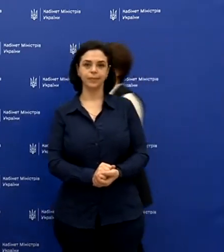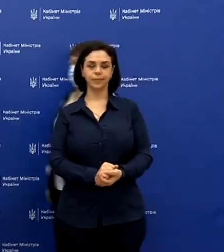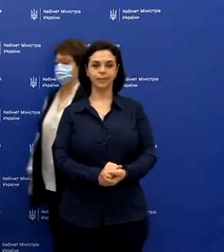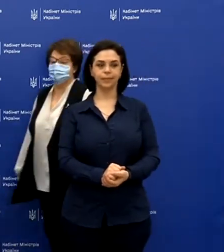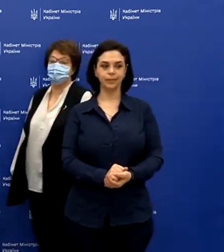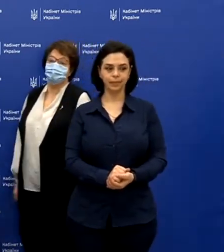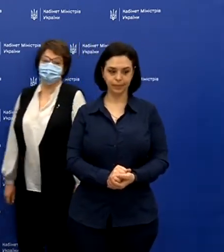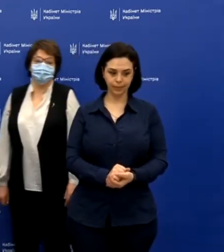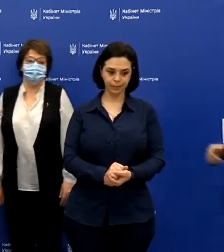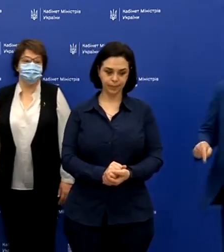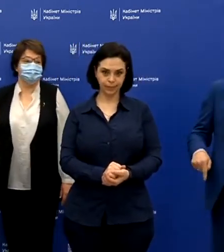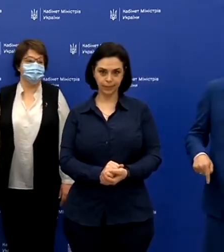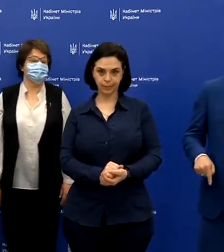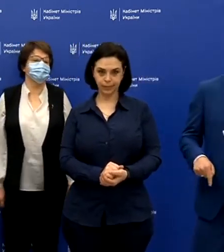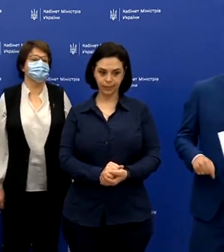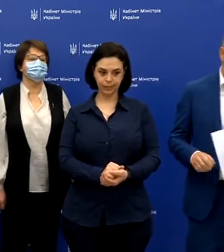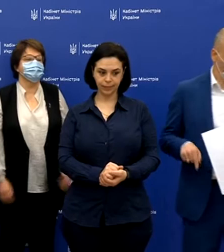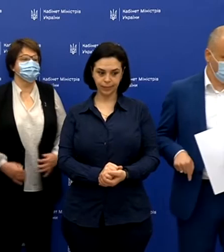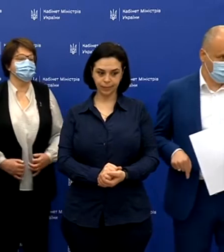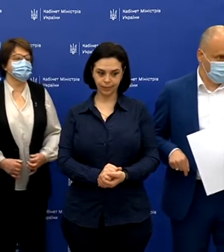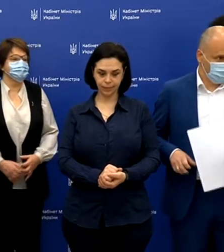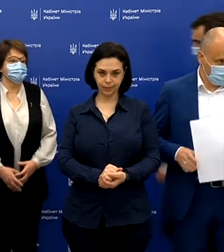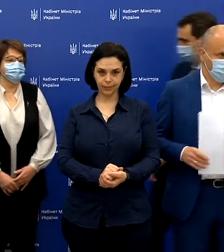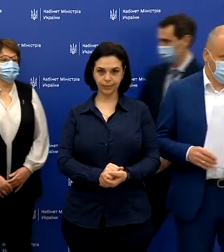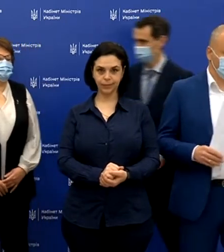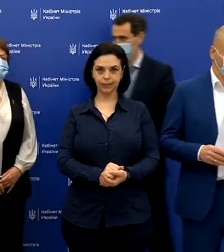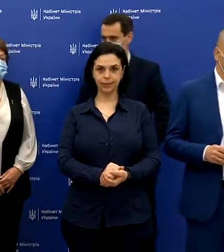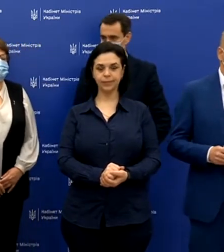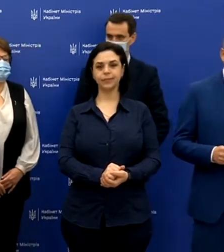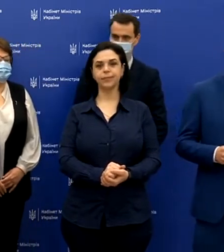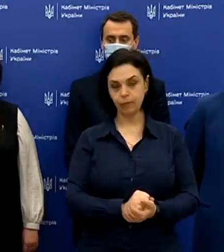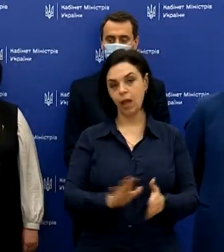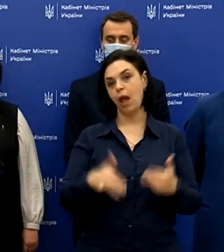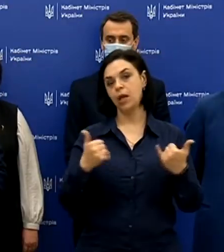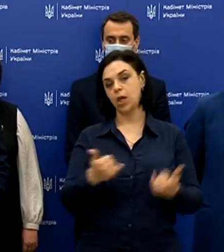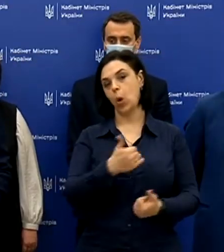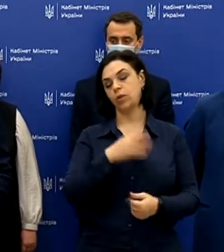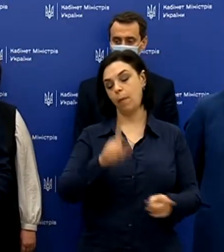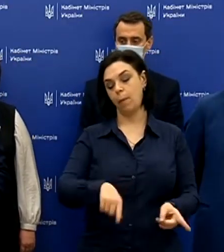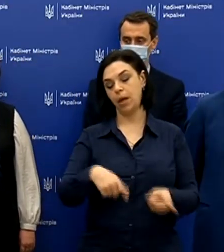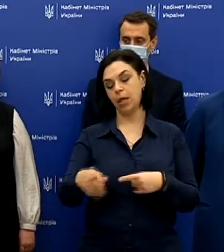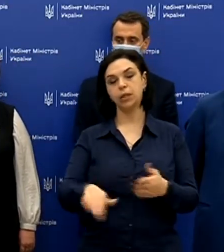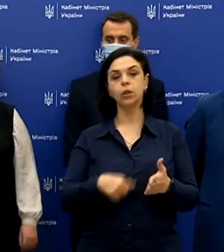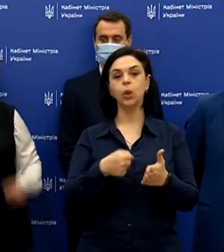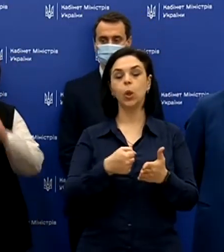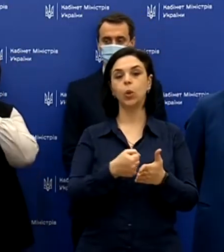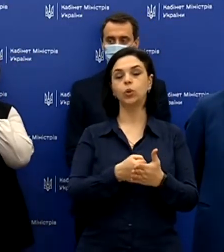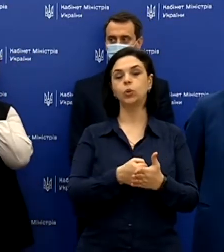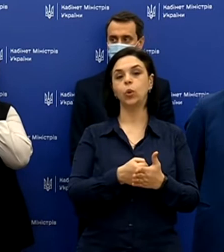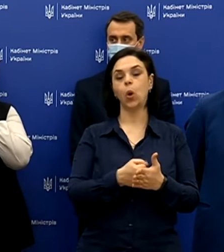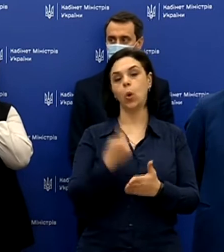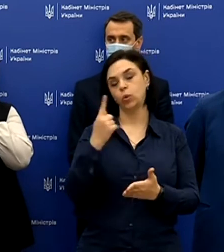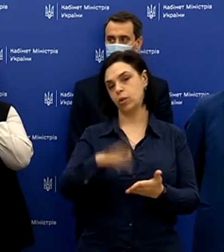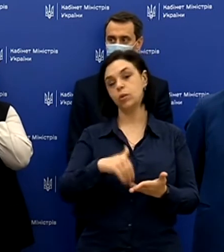а фінансування закладів збільшать до рівня 2019 року. На підвищення зарплат усіх медиків з 1 липня